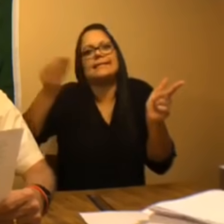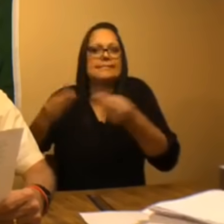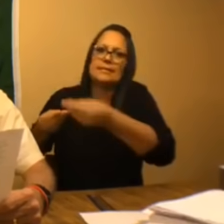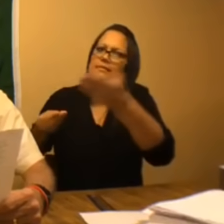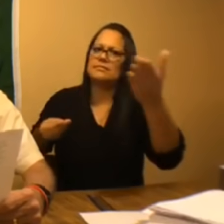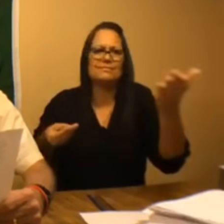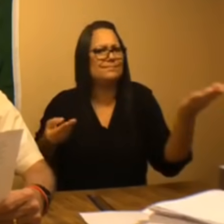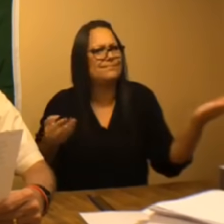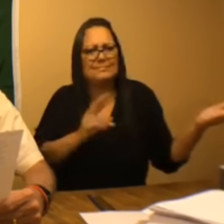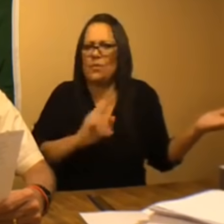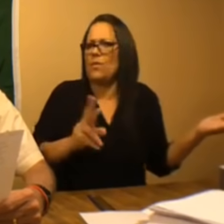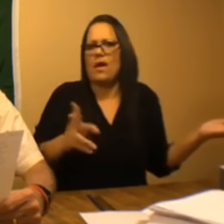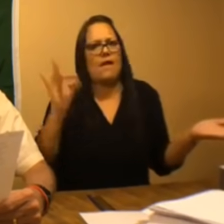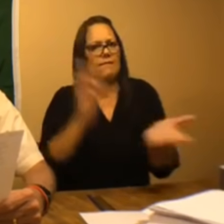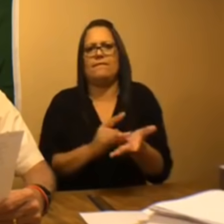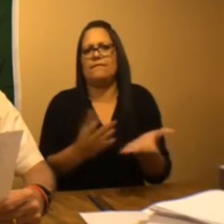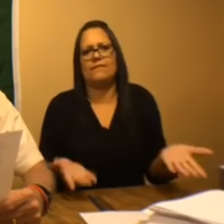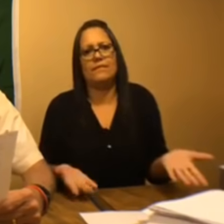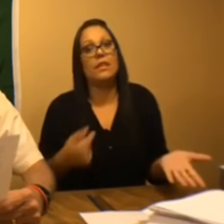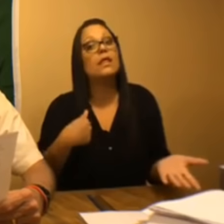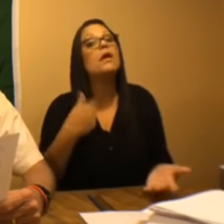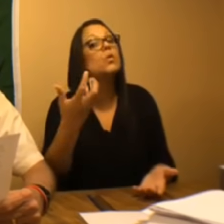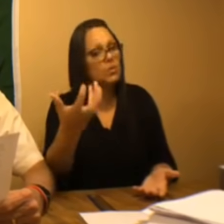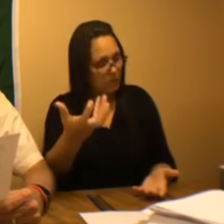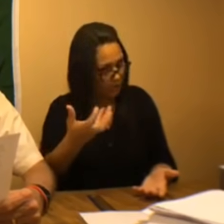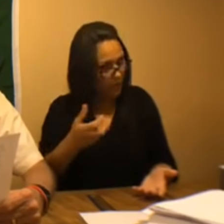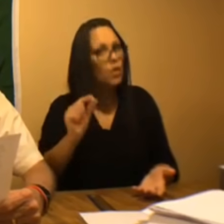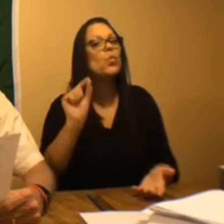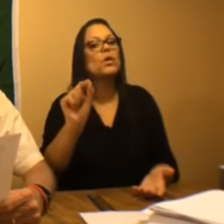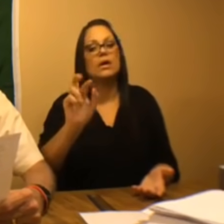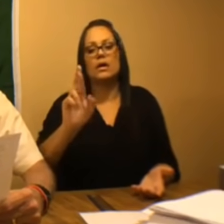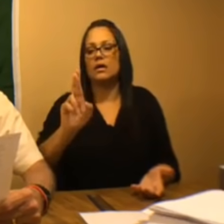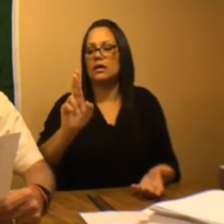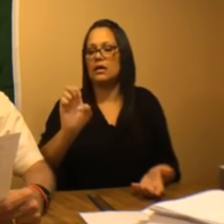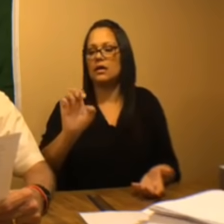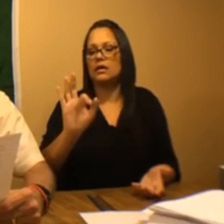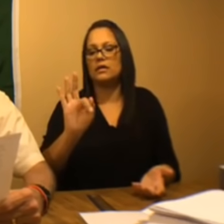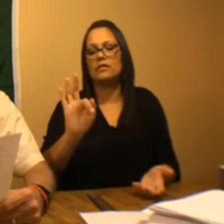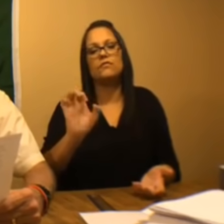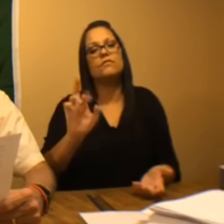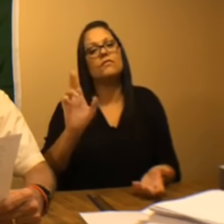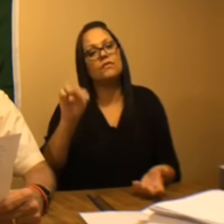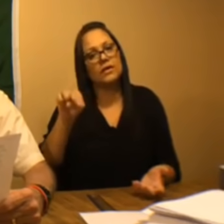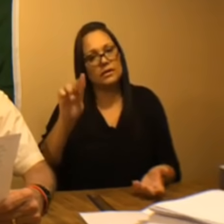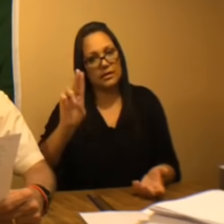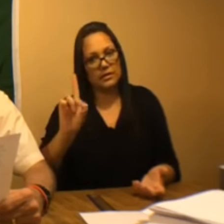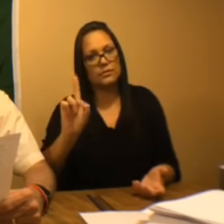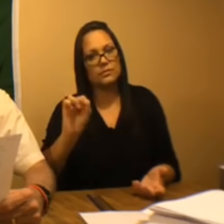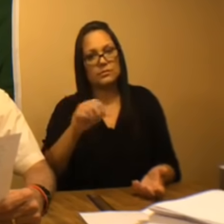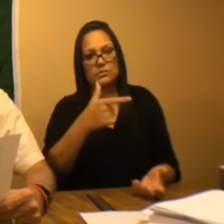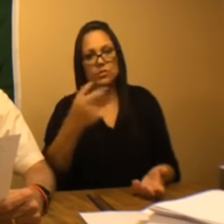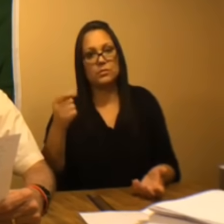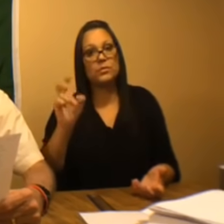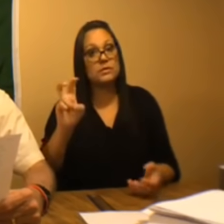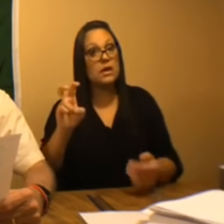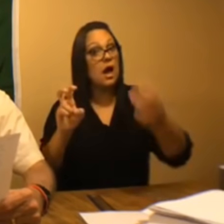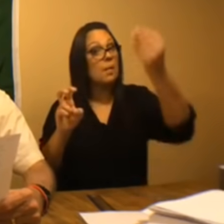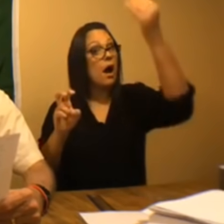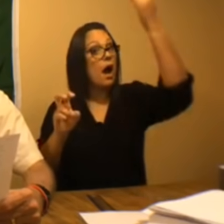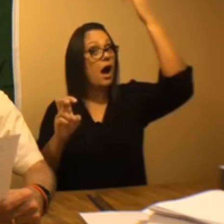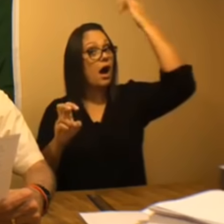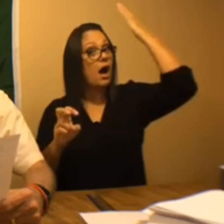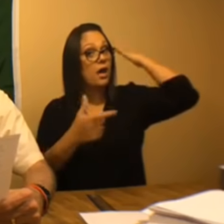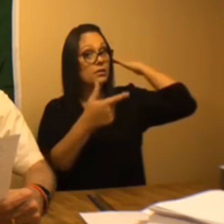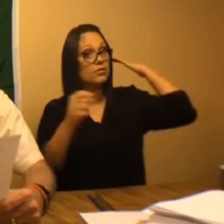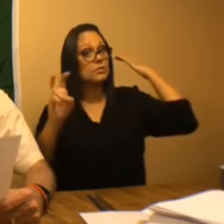verdade. Nós queremos é fazer valer o referendo de 2005, onde o cidadão de bem optou naquela época, né?